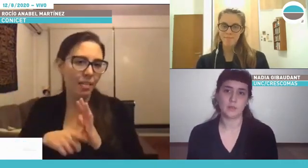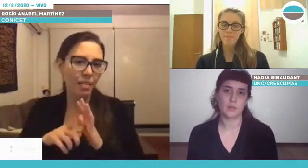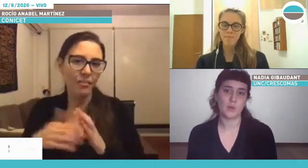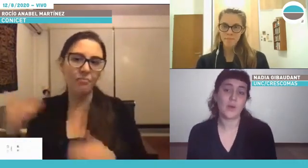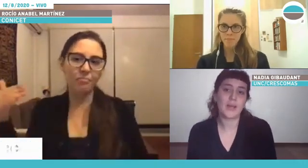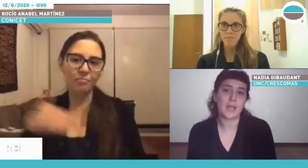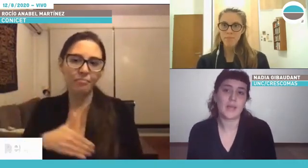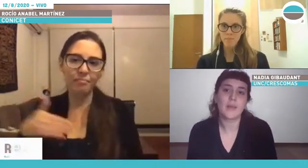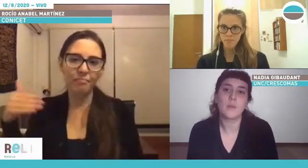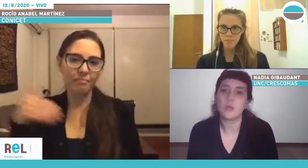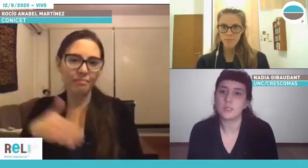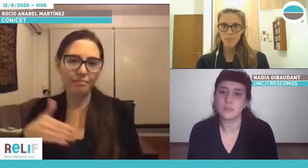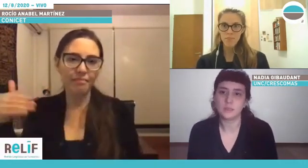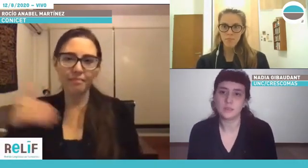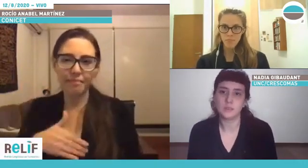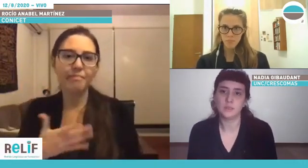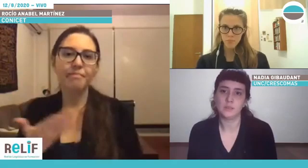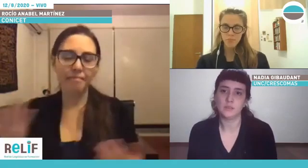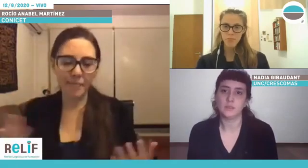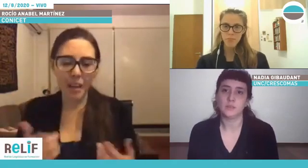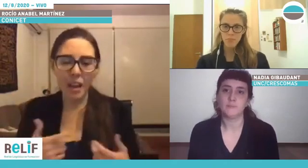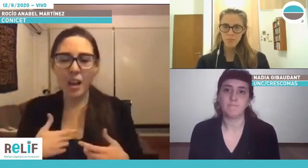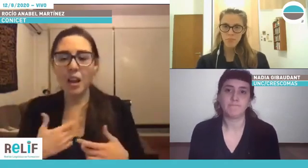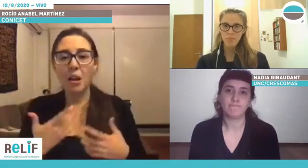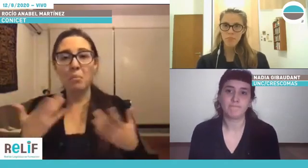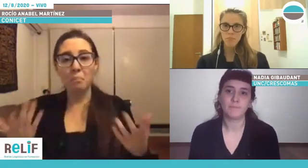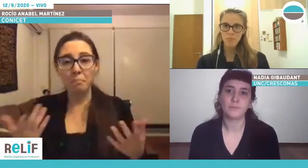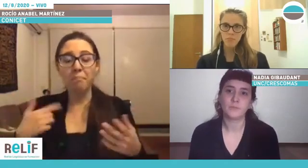trabas. No hay demora.